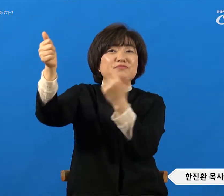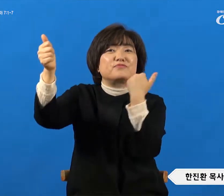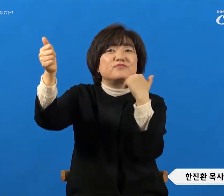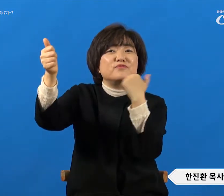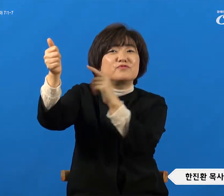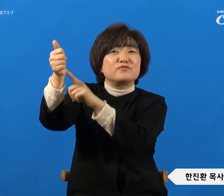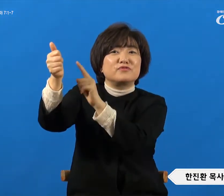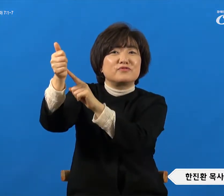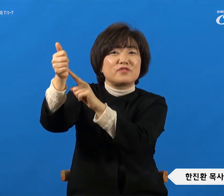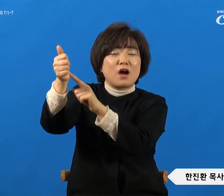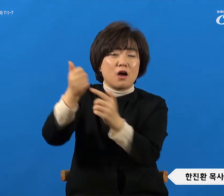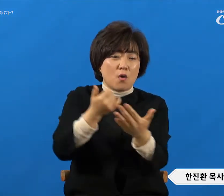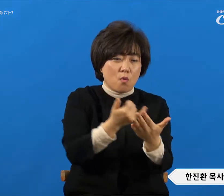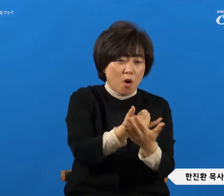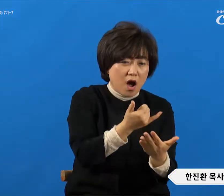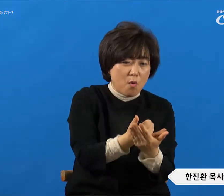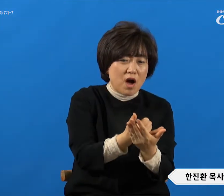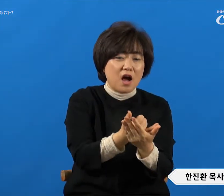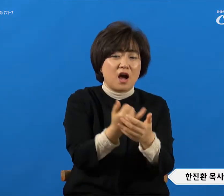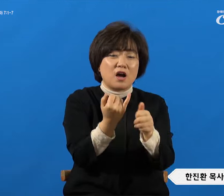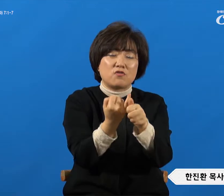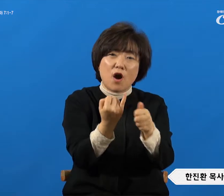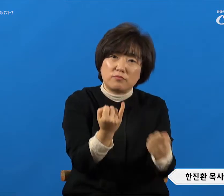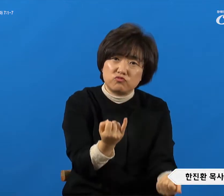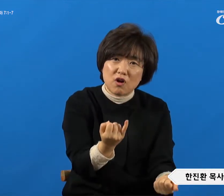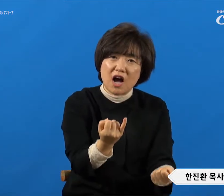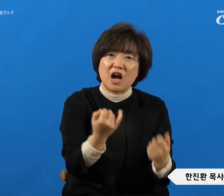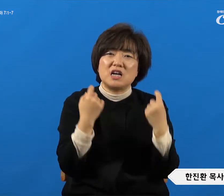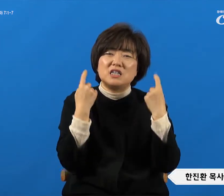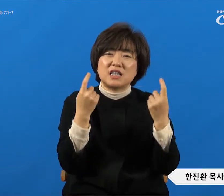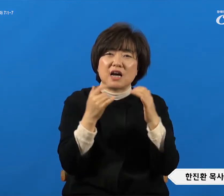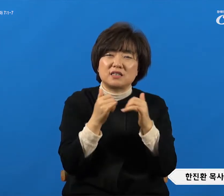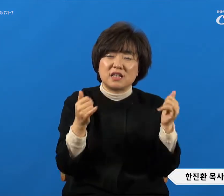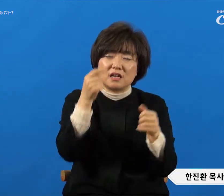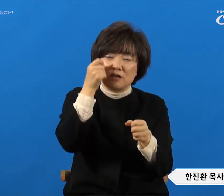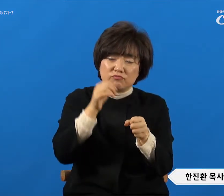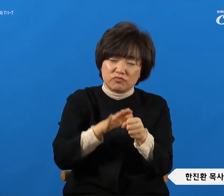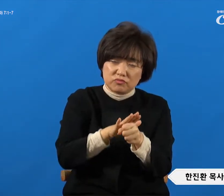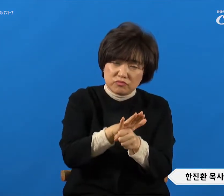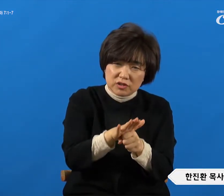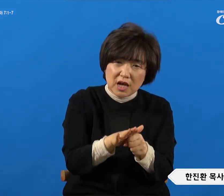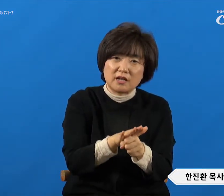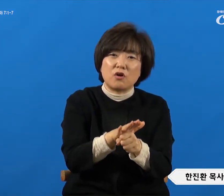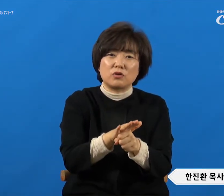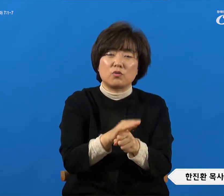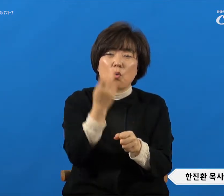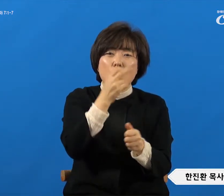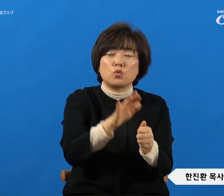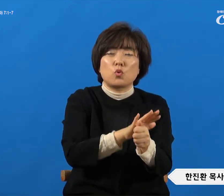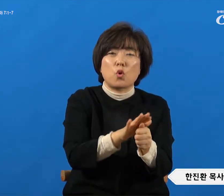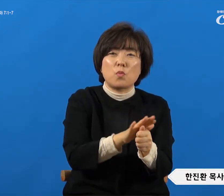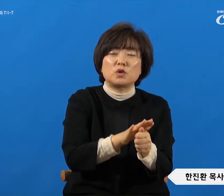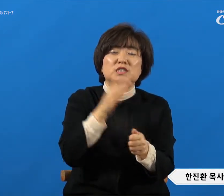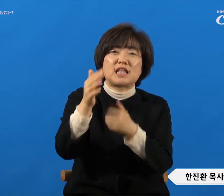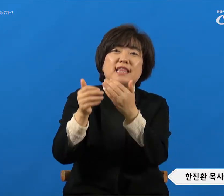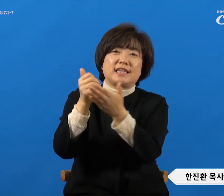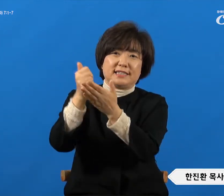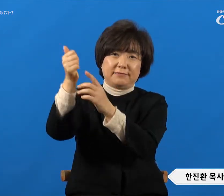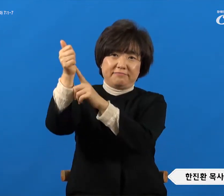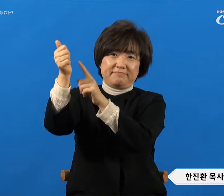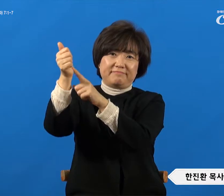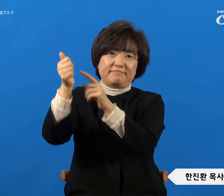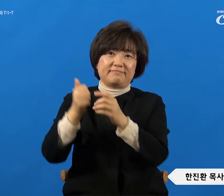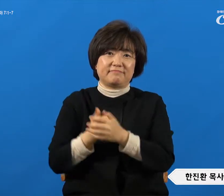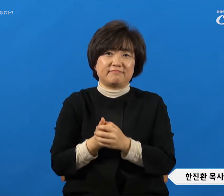하나가 하나님은 고아와 과부와 나그네들을 불쌍히 여기고 돌보시는 하나님이다. 그걸 계속